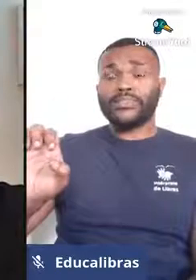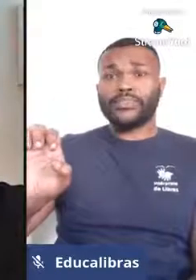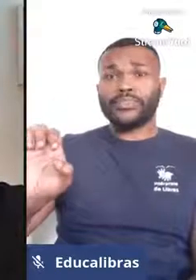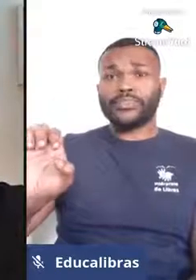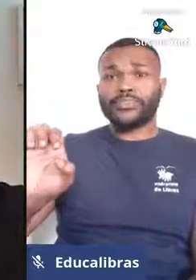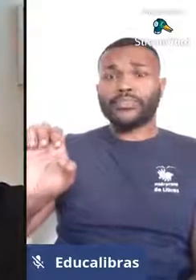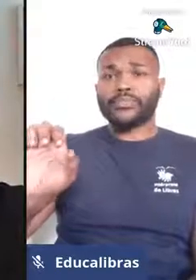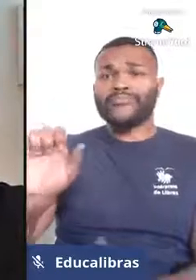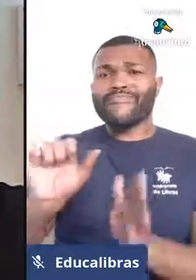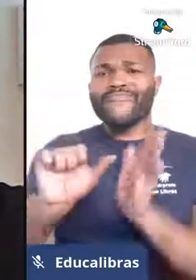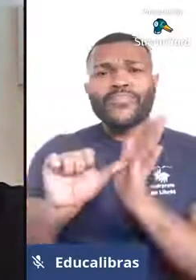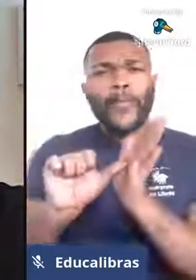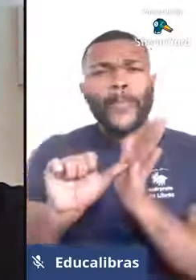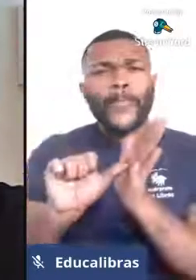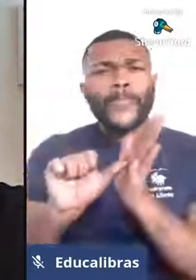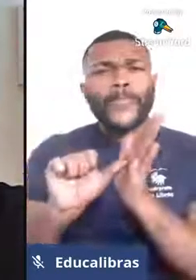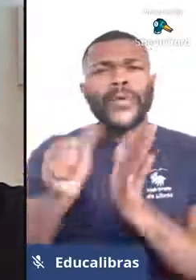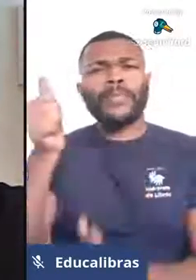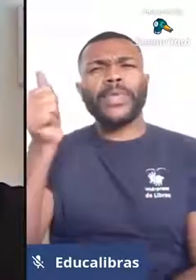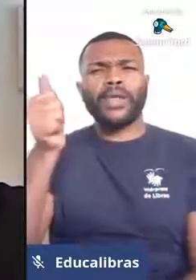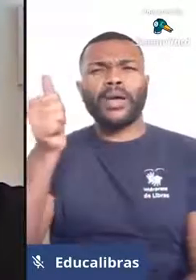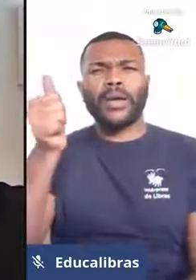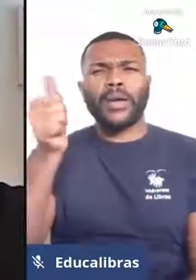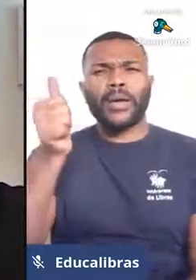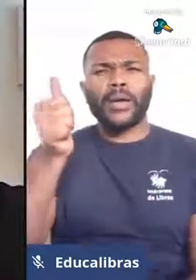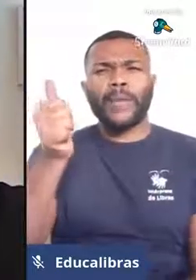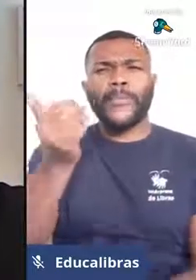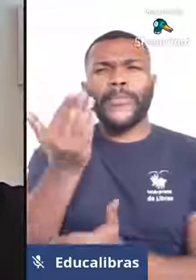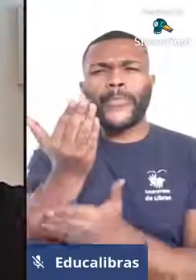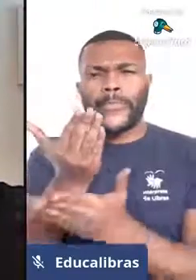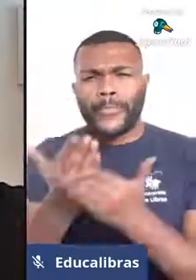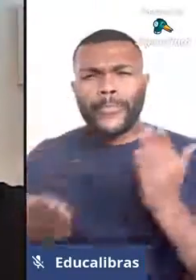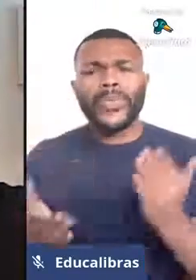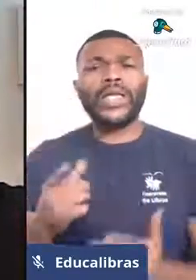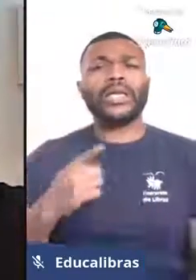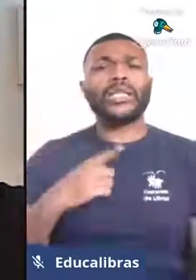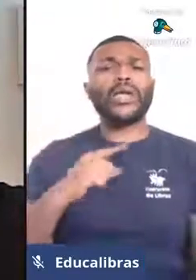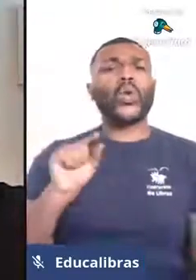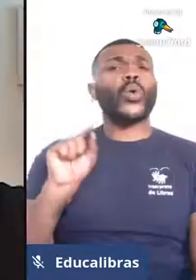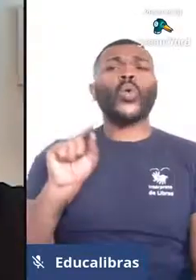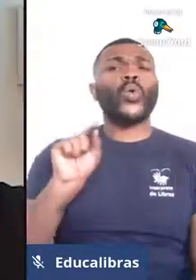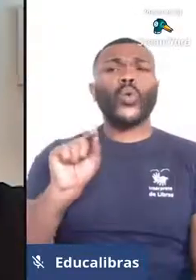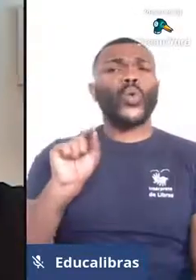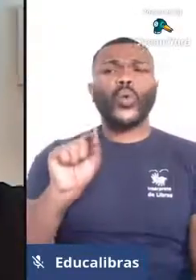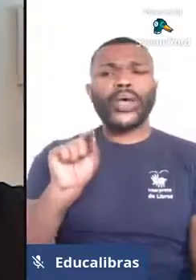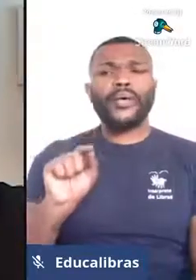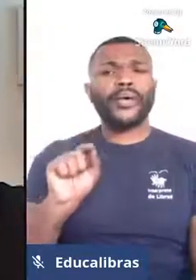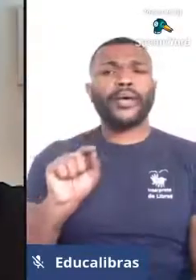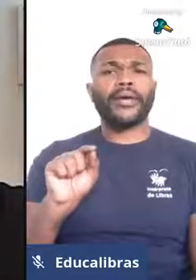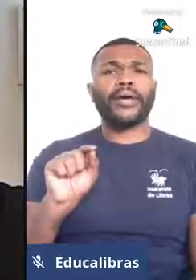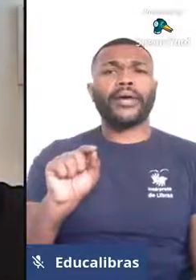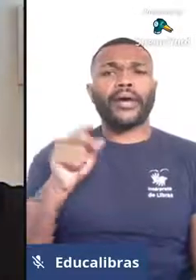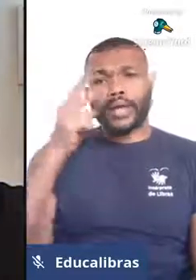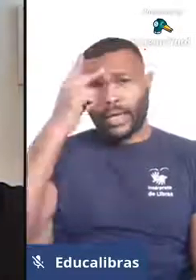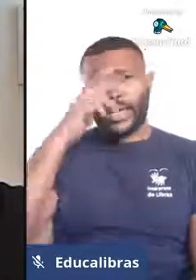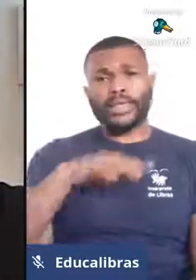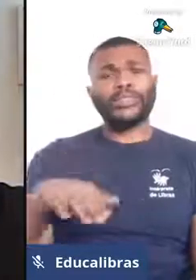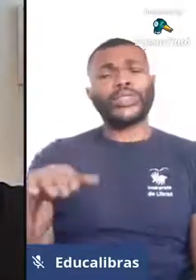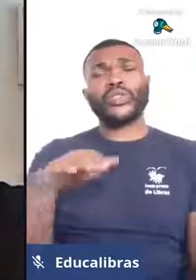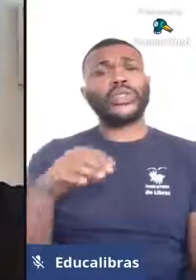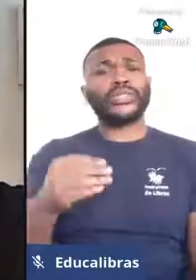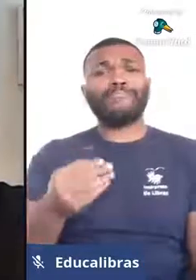as primeiras perdas que existem, os primeiros a perder são os que menos poderiam, né? Os